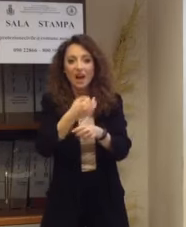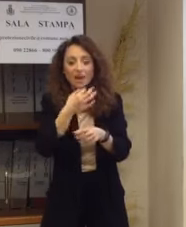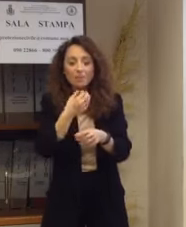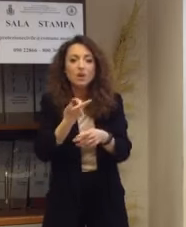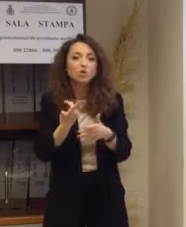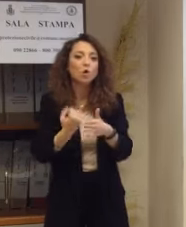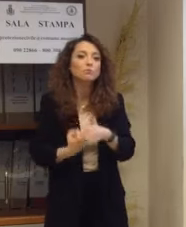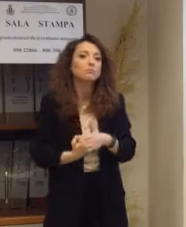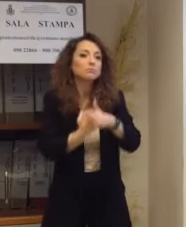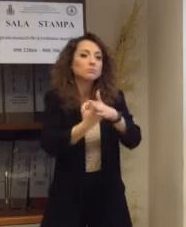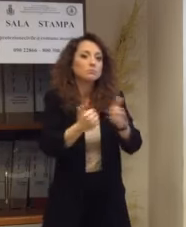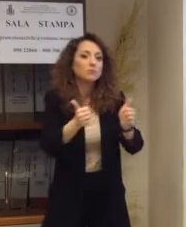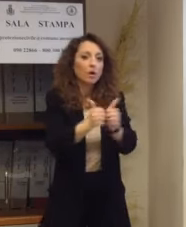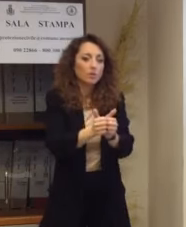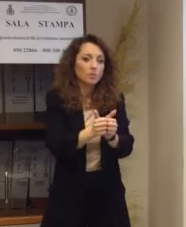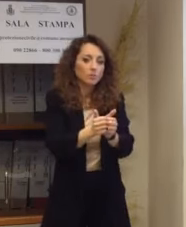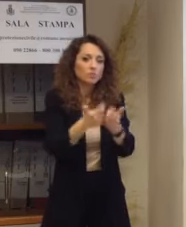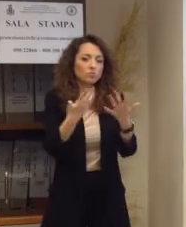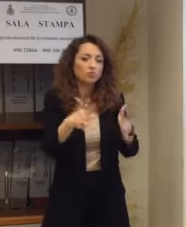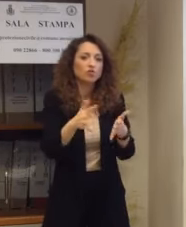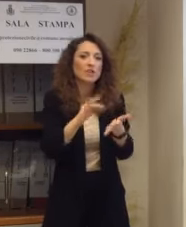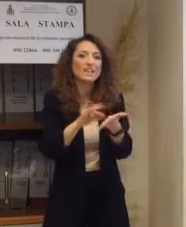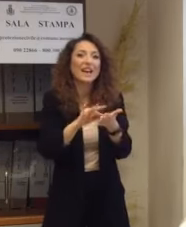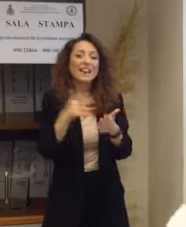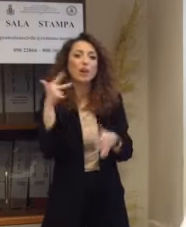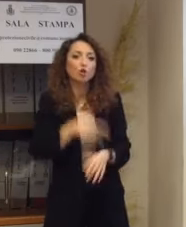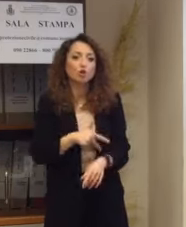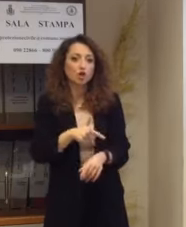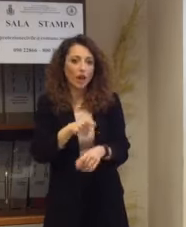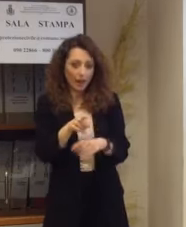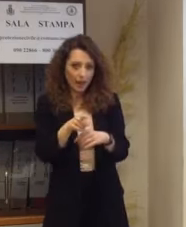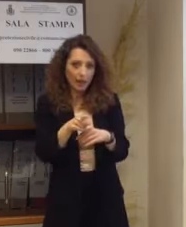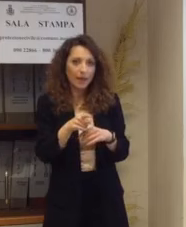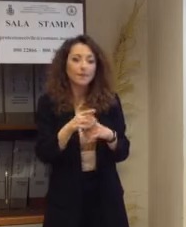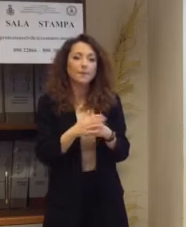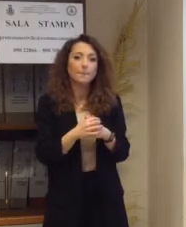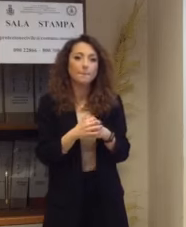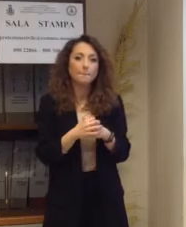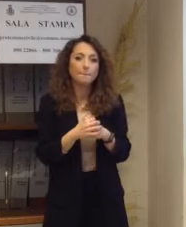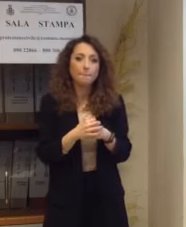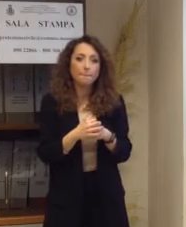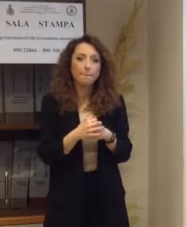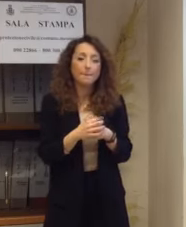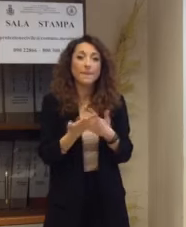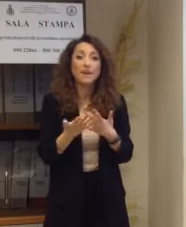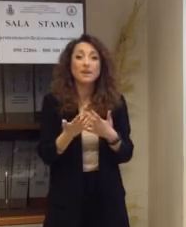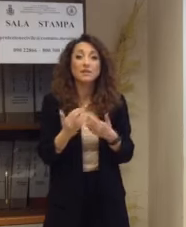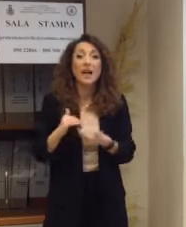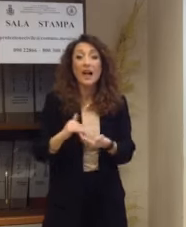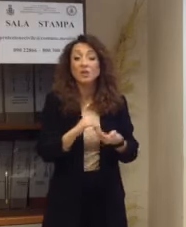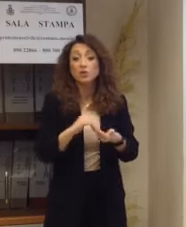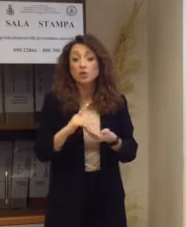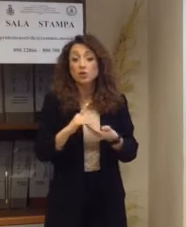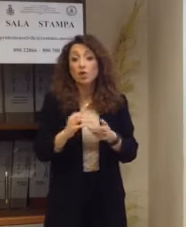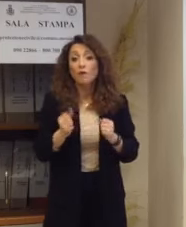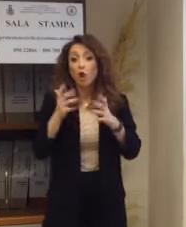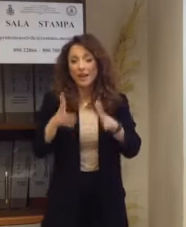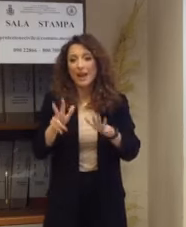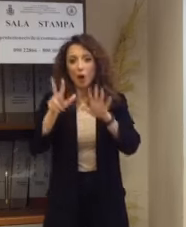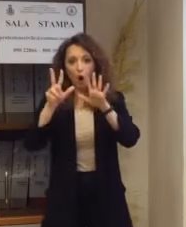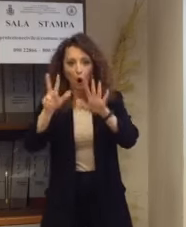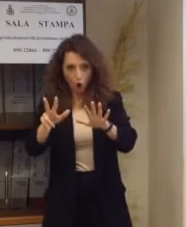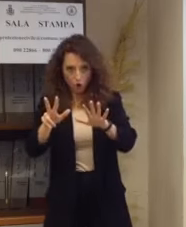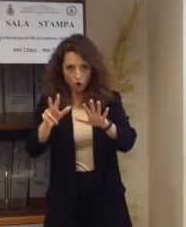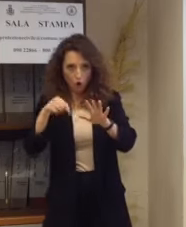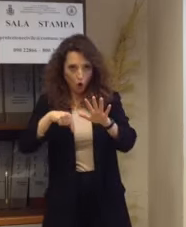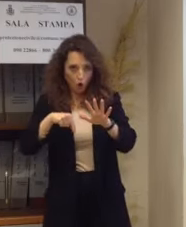accompagnamento che sono state ricevute dal segretariato sociale. Le associazioni di volontariato di Protezione Civile intervenute oggi sono 8, per un